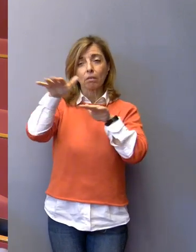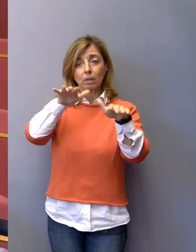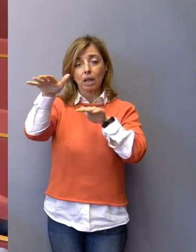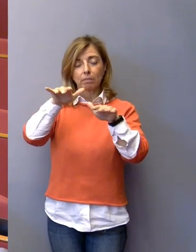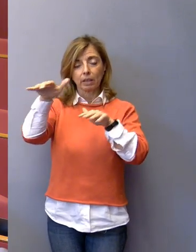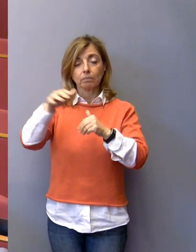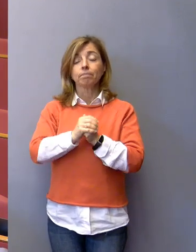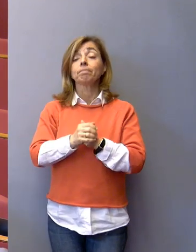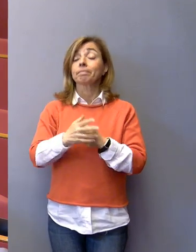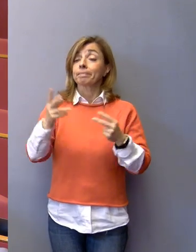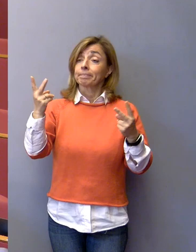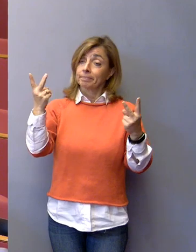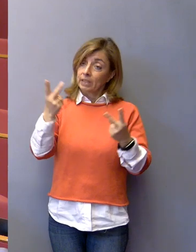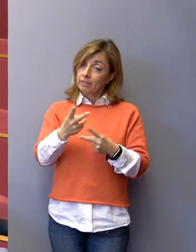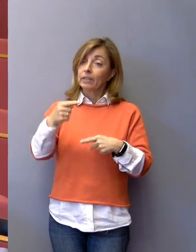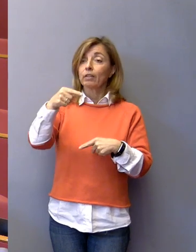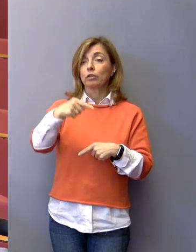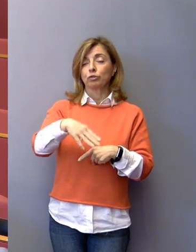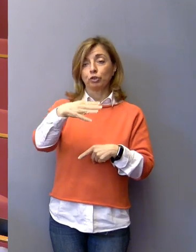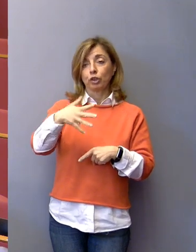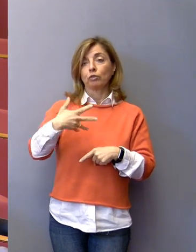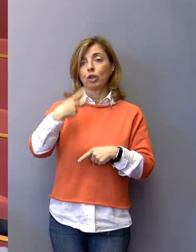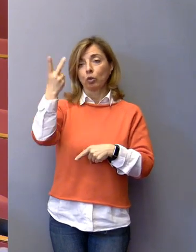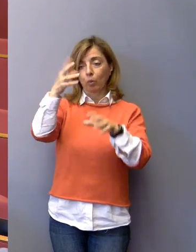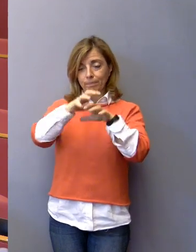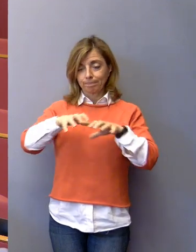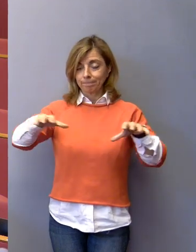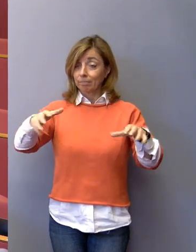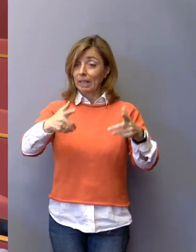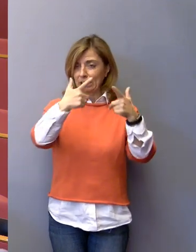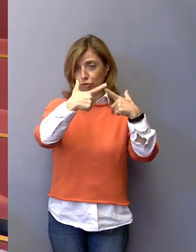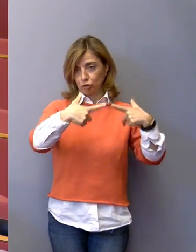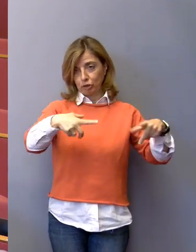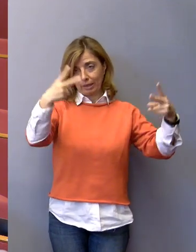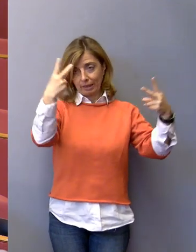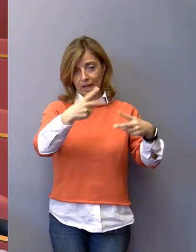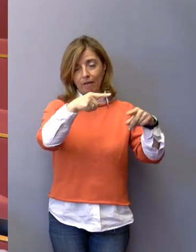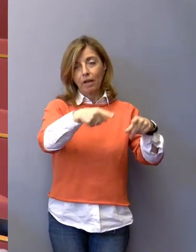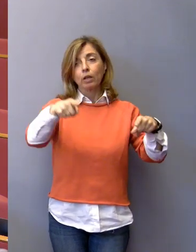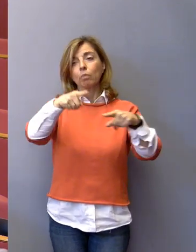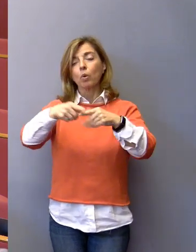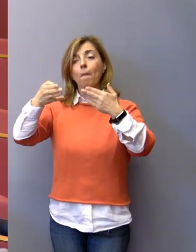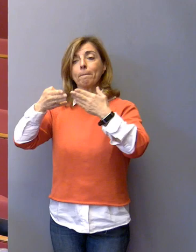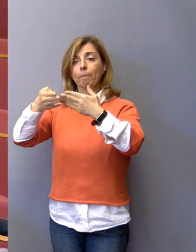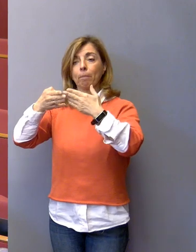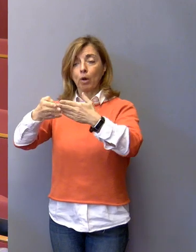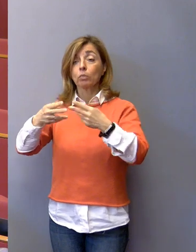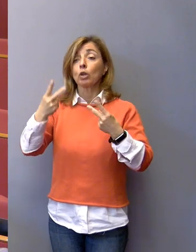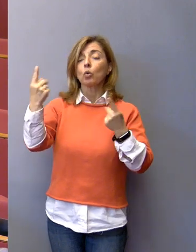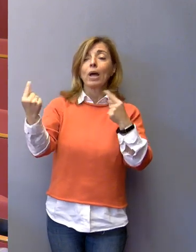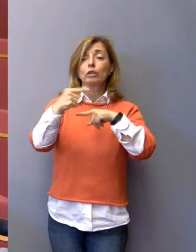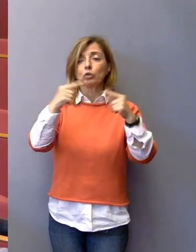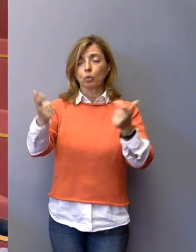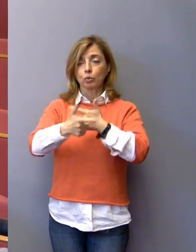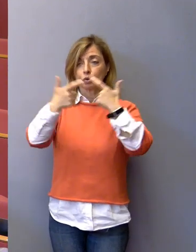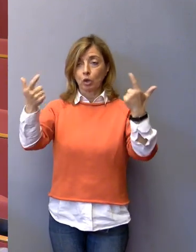a Genova la città probabilmente detta e il porto e ci sono due grandi discussioni il piano regolatore portuale e il piano urbanistico di